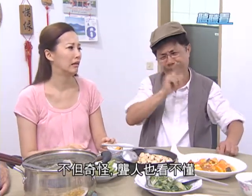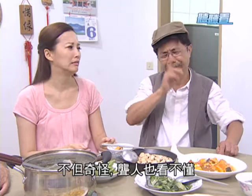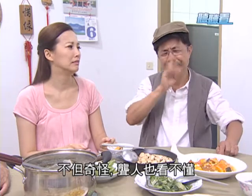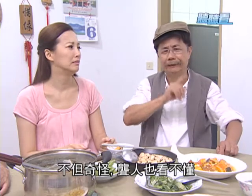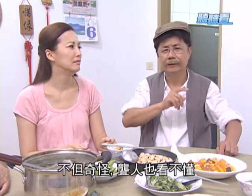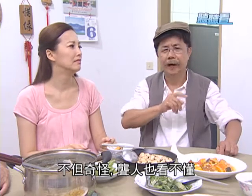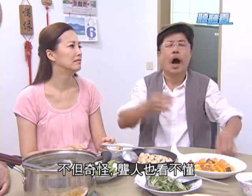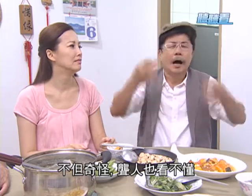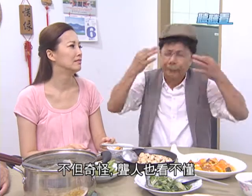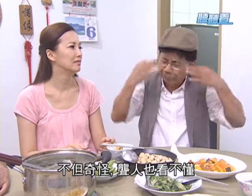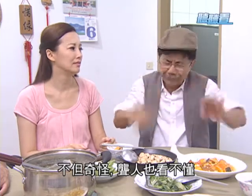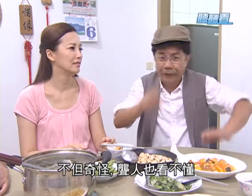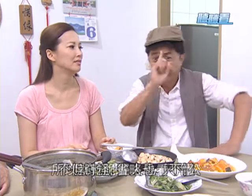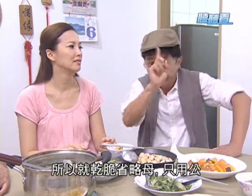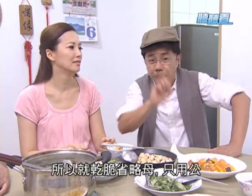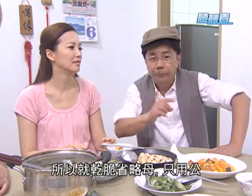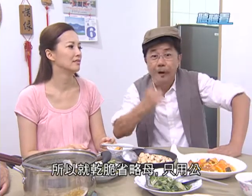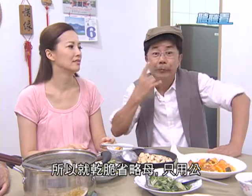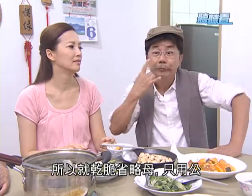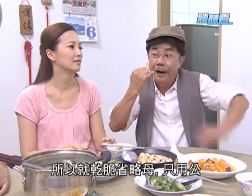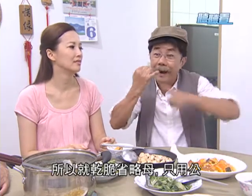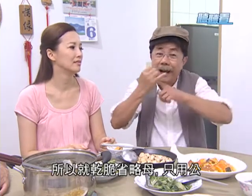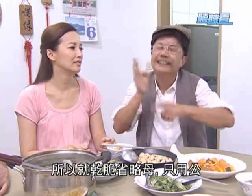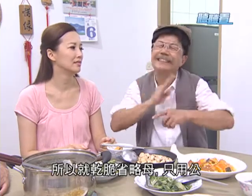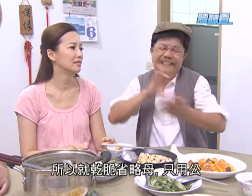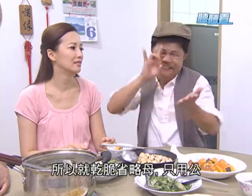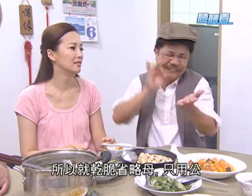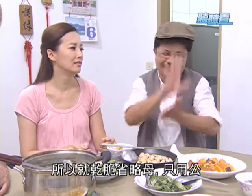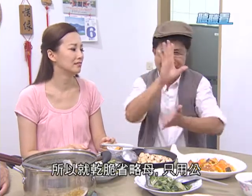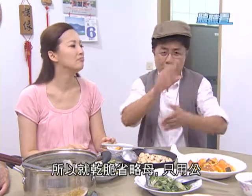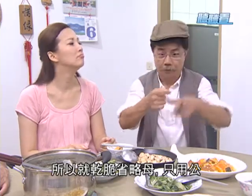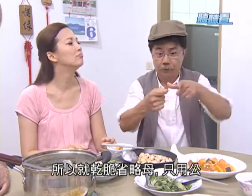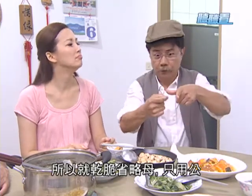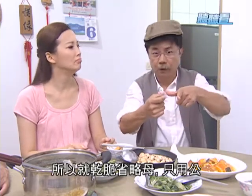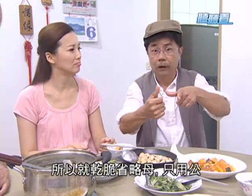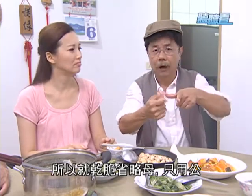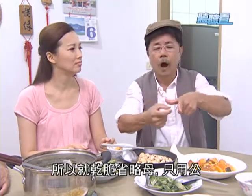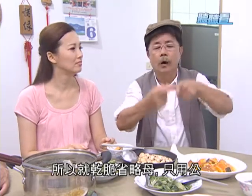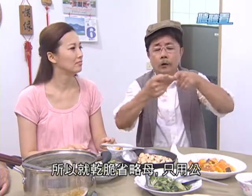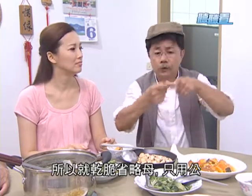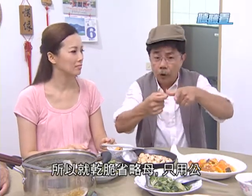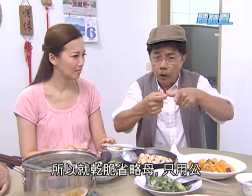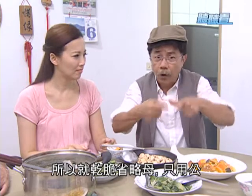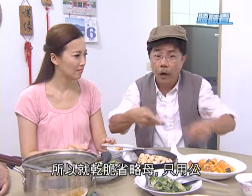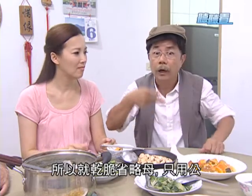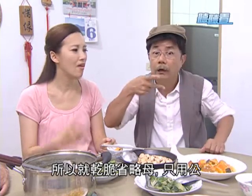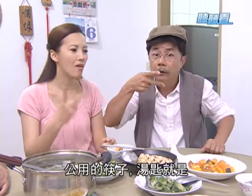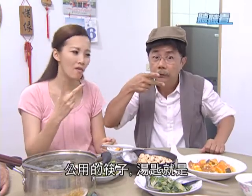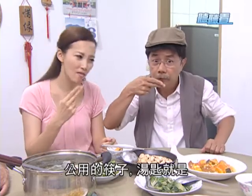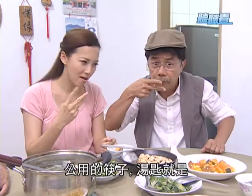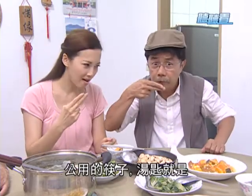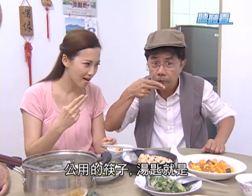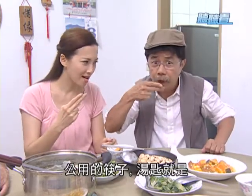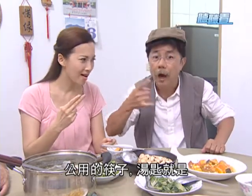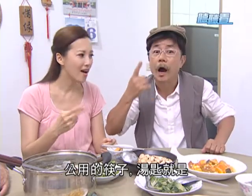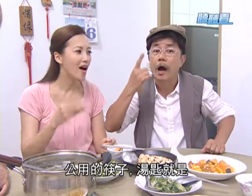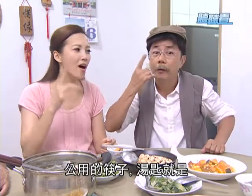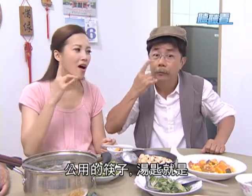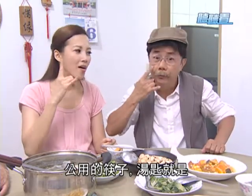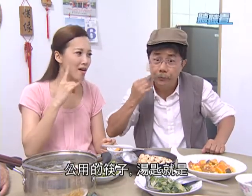人也看不懂，所以啊，就干脆省略母，只用公，公用的筷子、汤